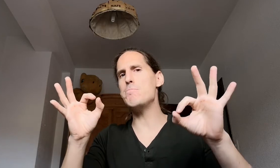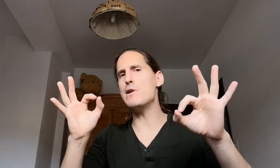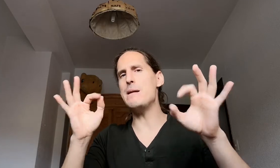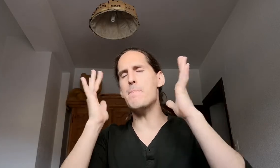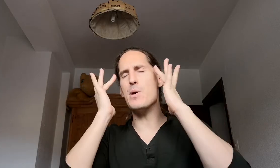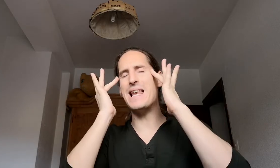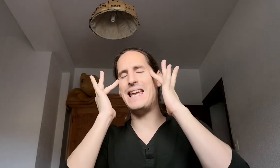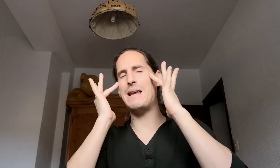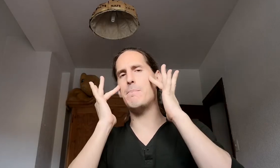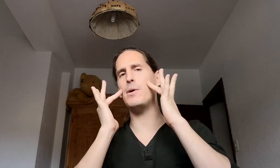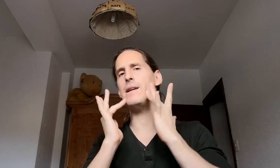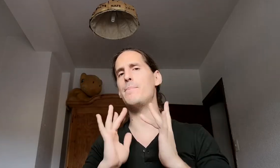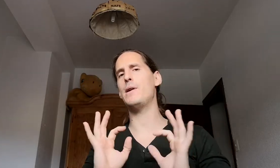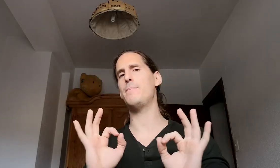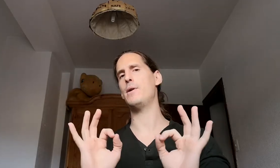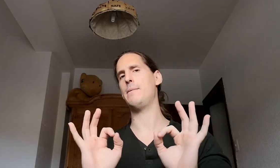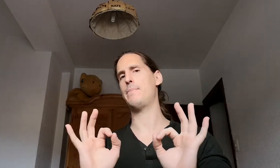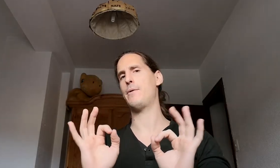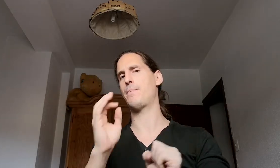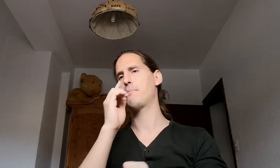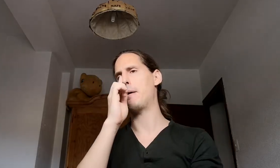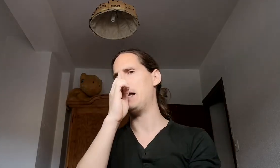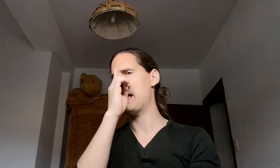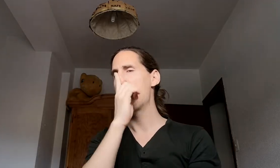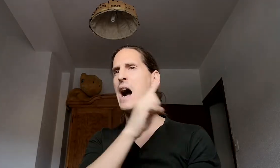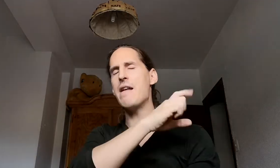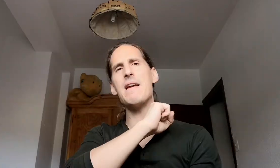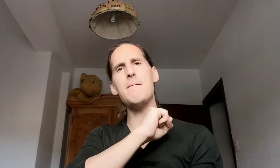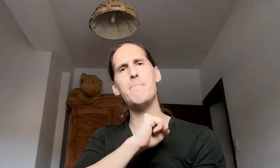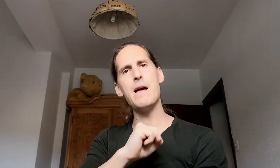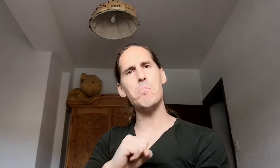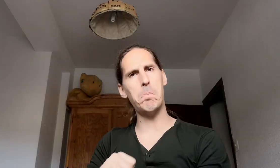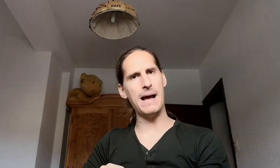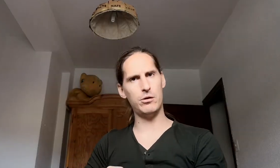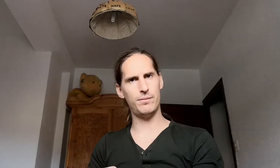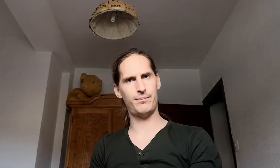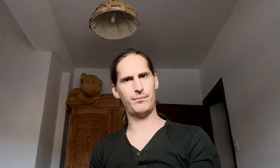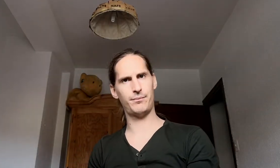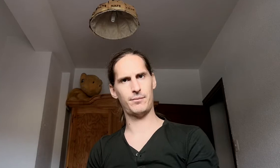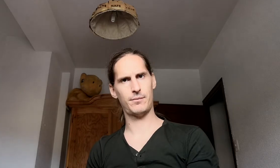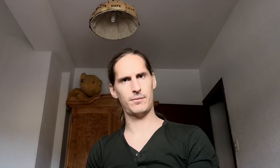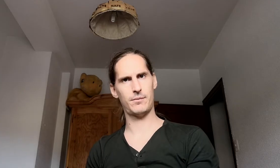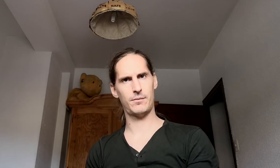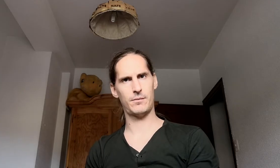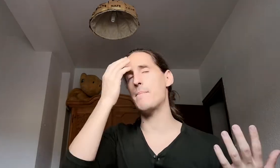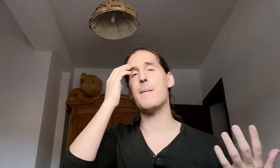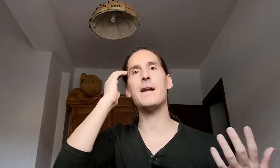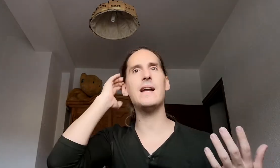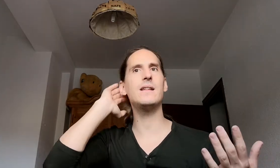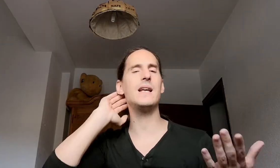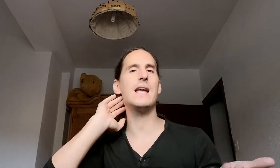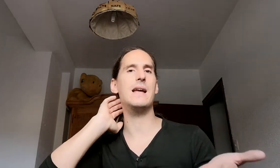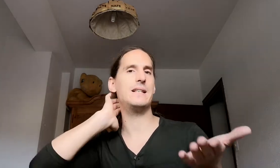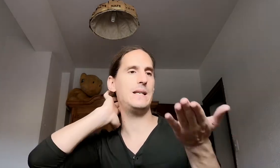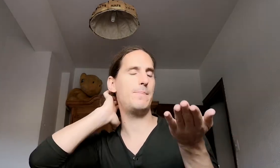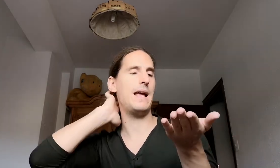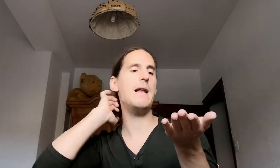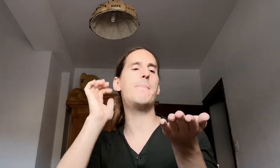limpio, limpio, limpio, limpio, limpio, limpio. Vale. Ahora voy a limpiar un plato. Va a haber gente que si el